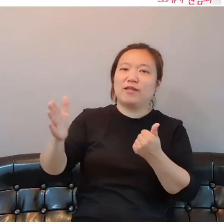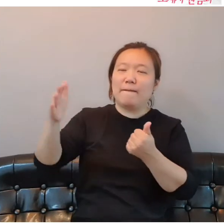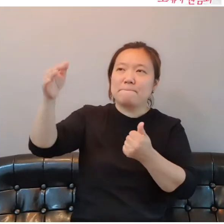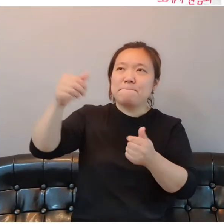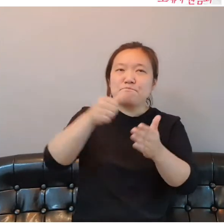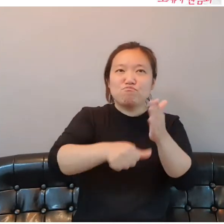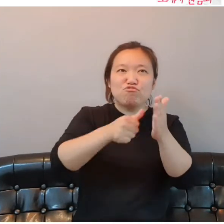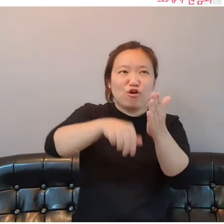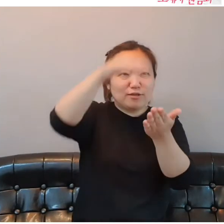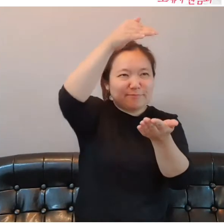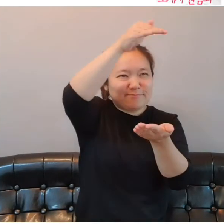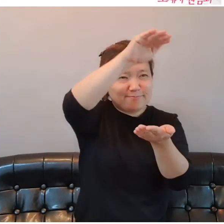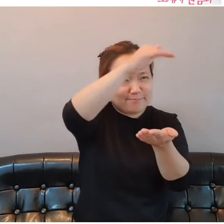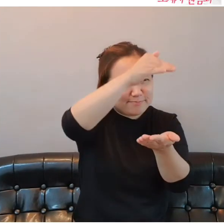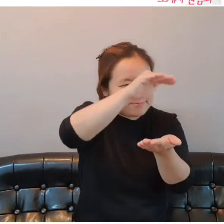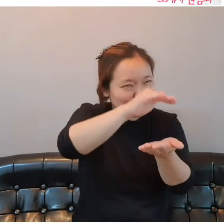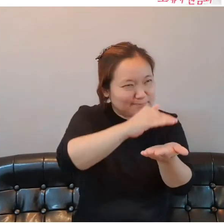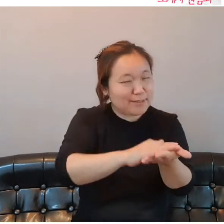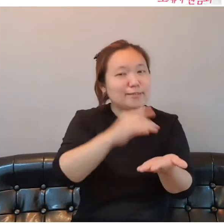많아지고 있습니다. 즉